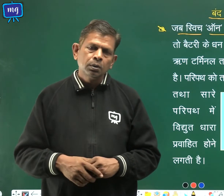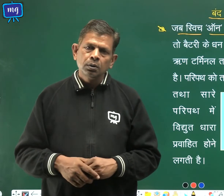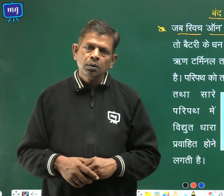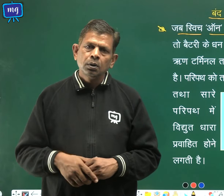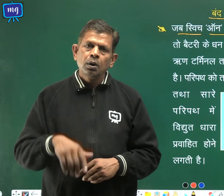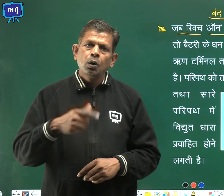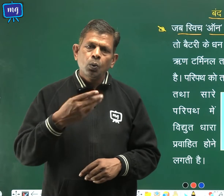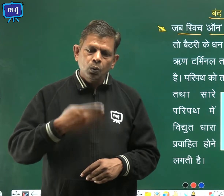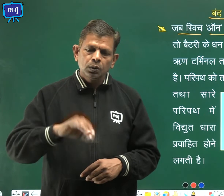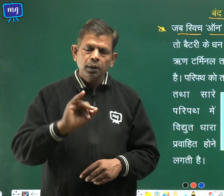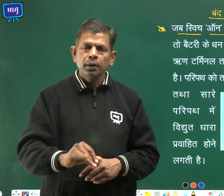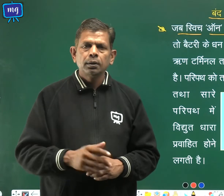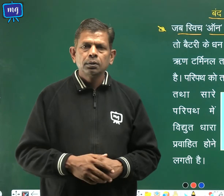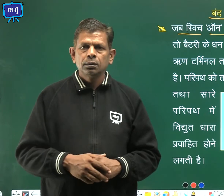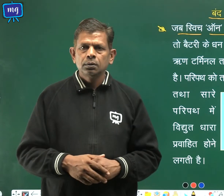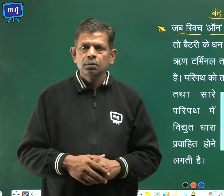होता है